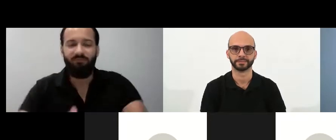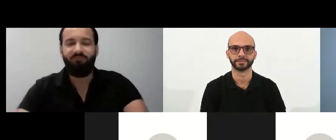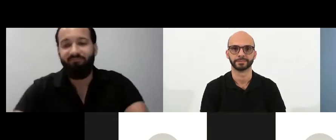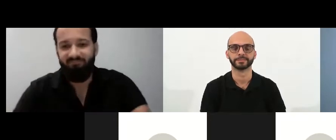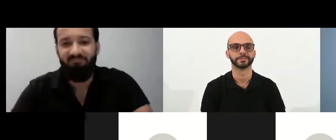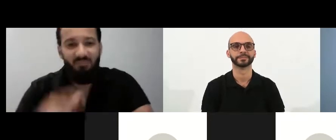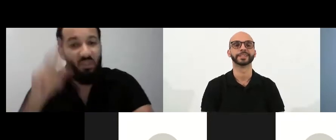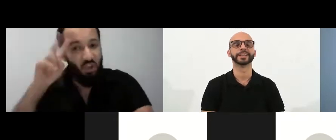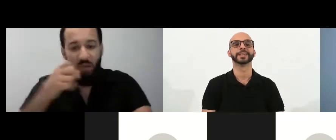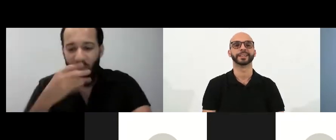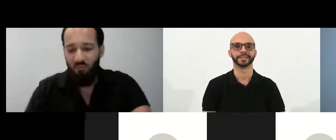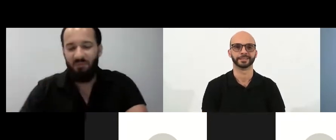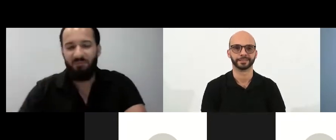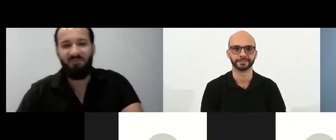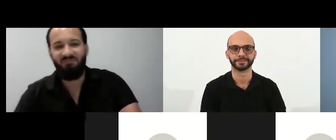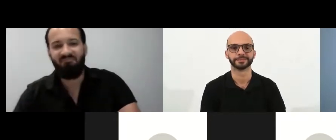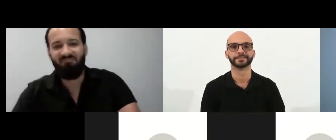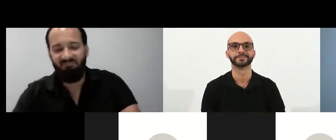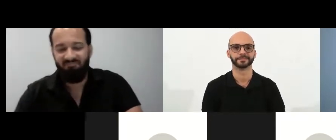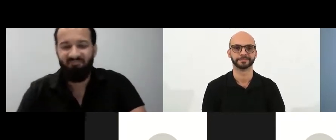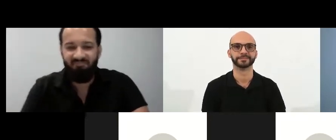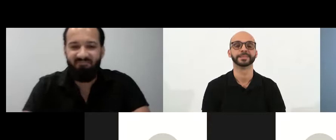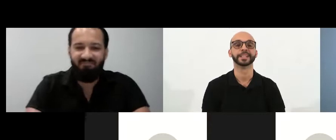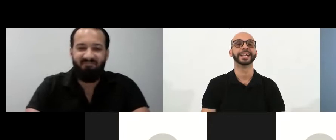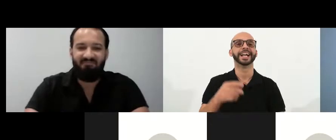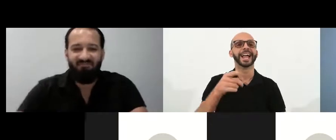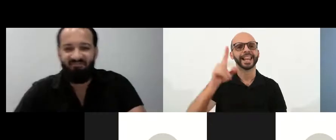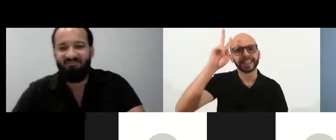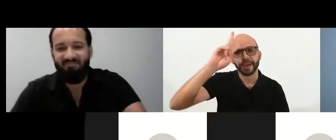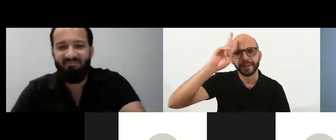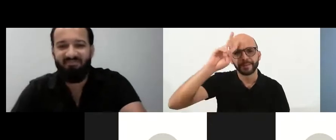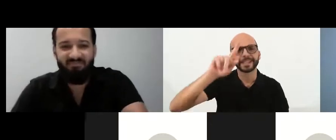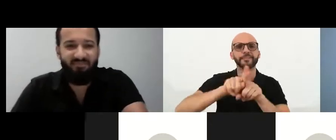aprendizagem. Então isso é muito importante. Então é muito bom isso que você falou.